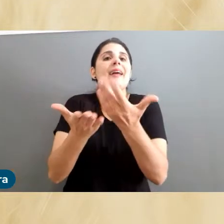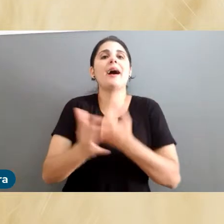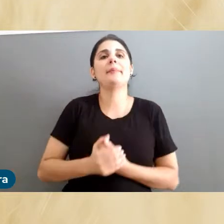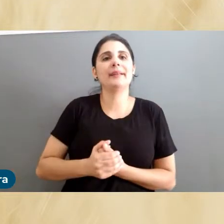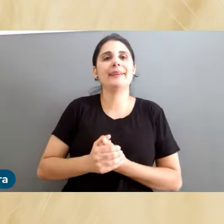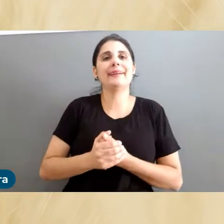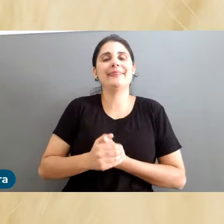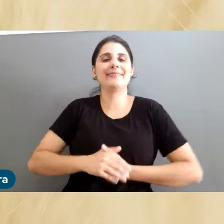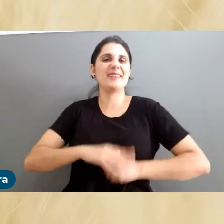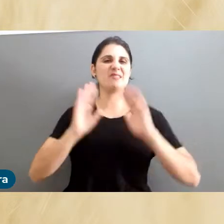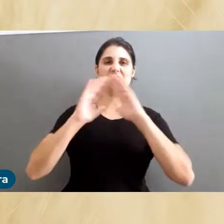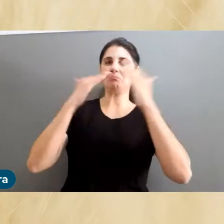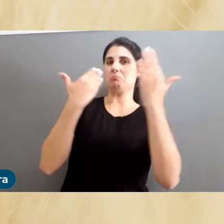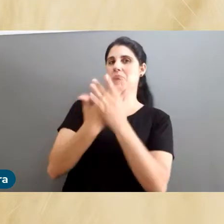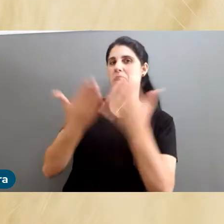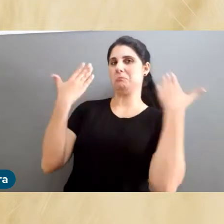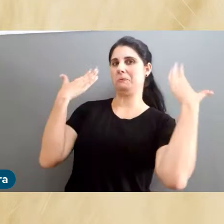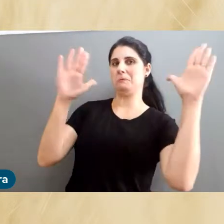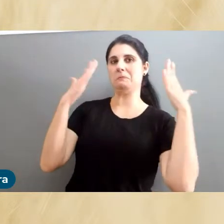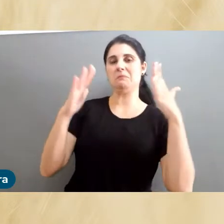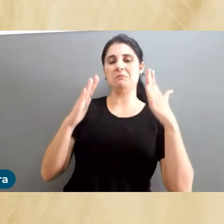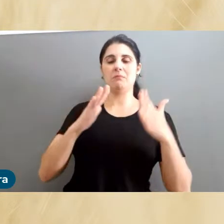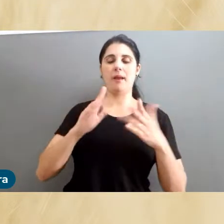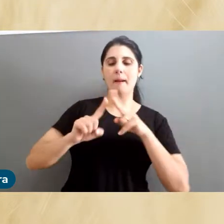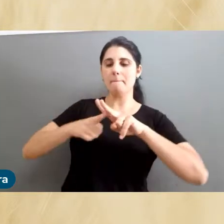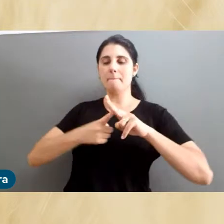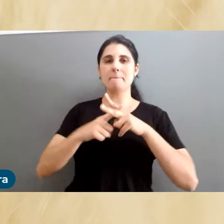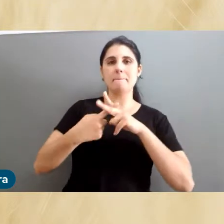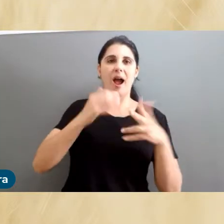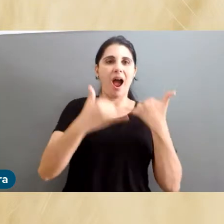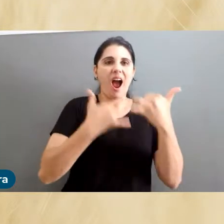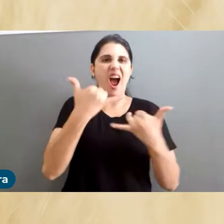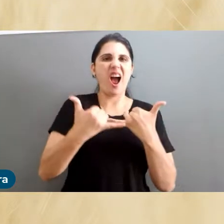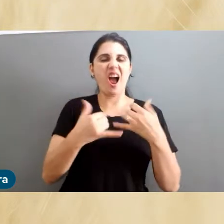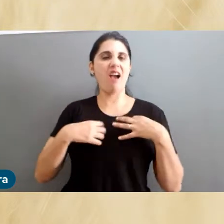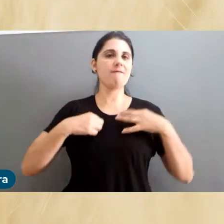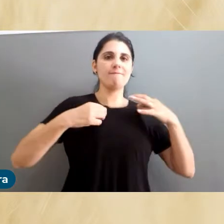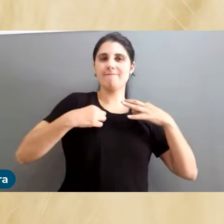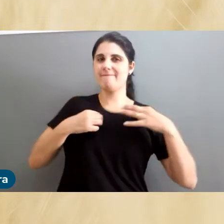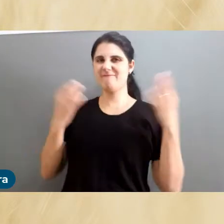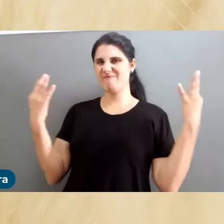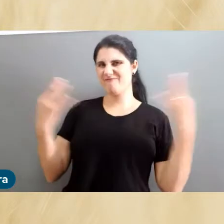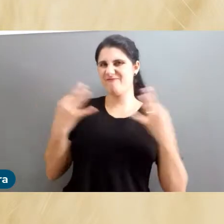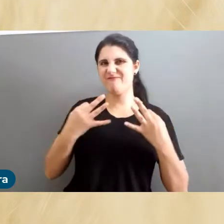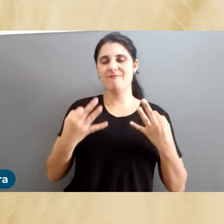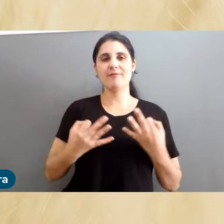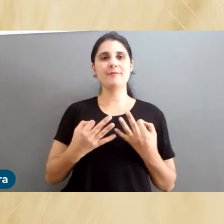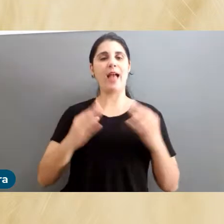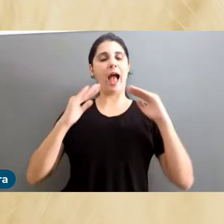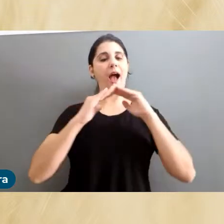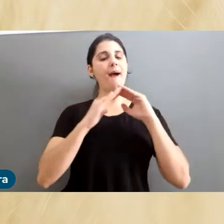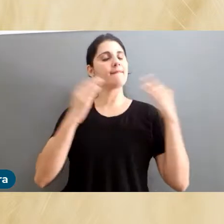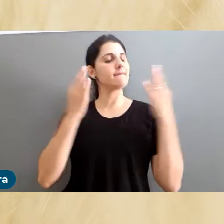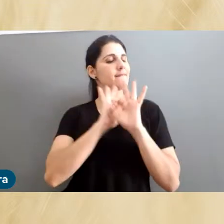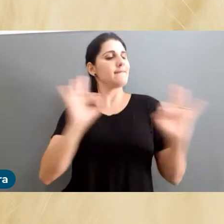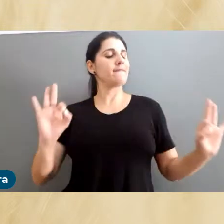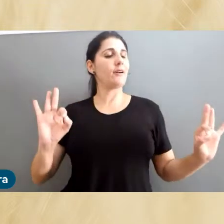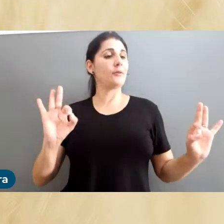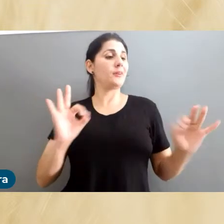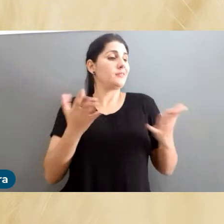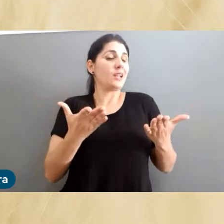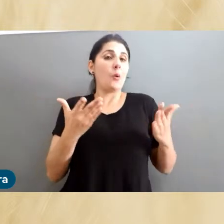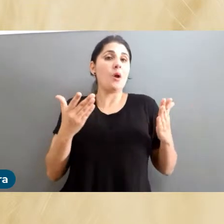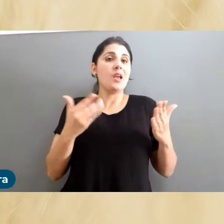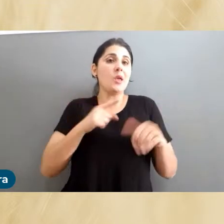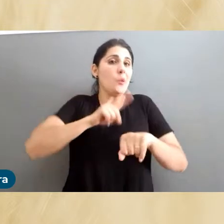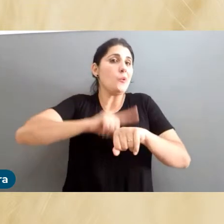melhores escolas, os brinquedos mais caros, as roupas da moda, o conforto doméstico, mas eu não tinha tempo para